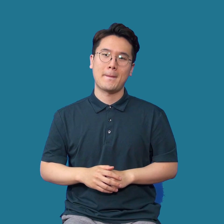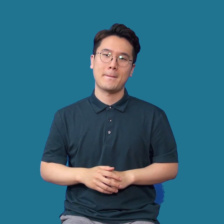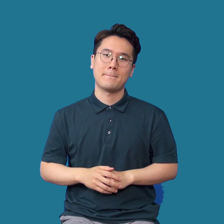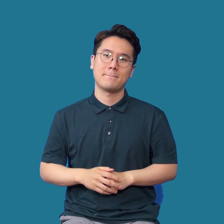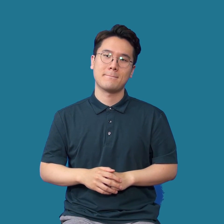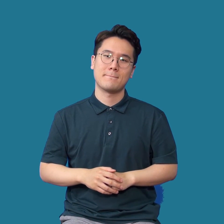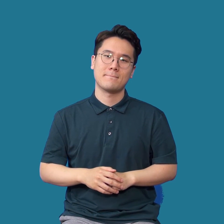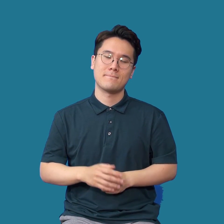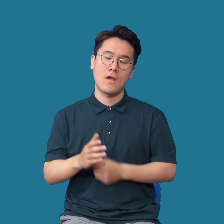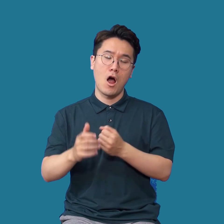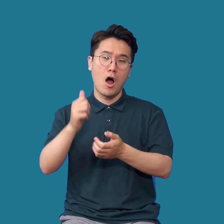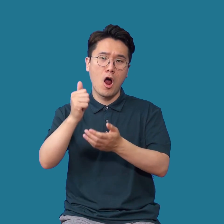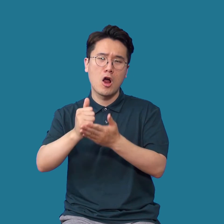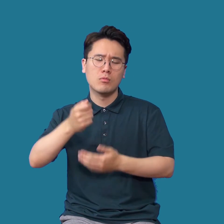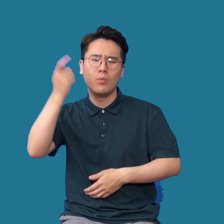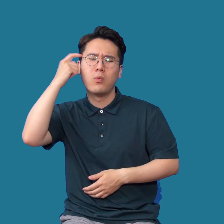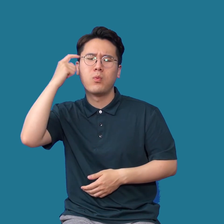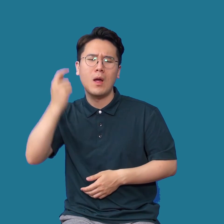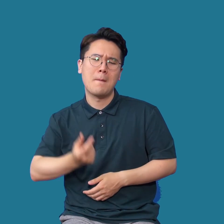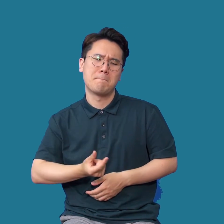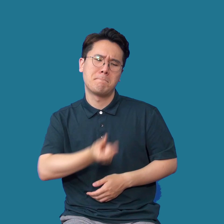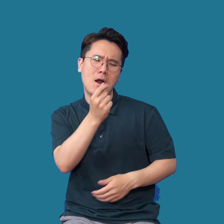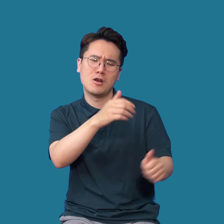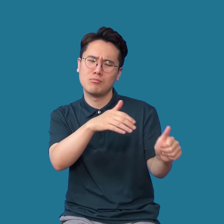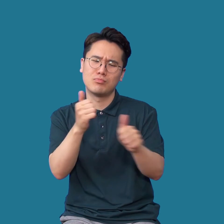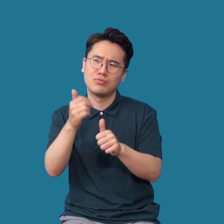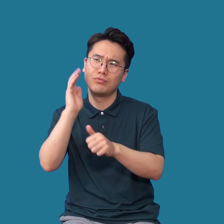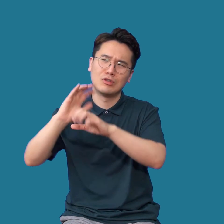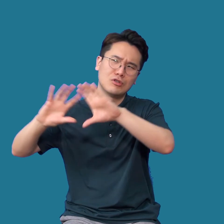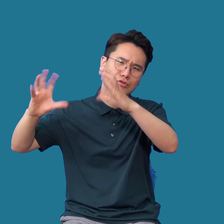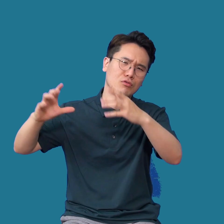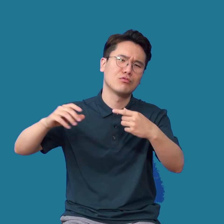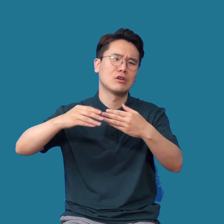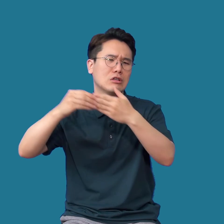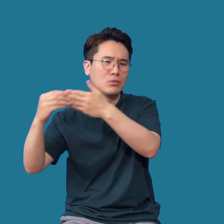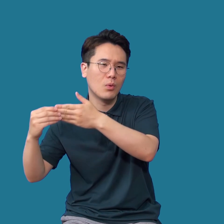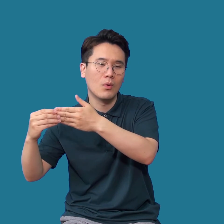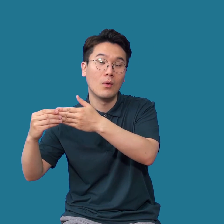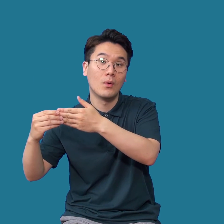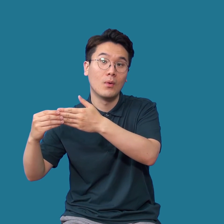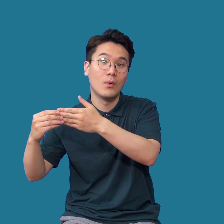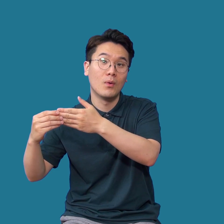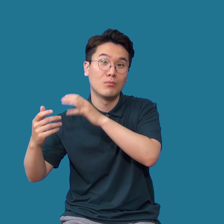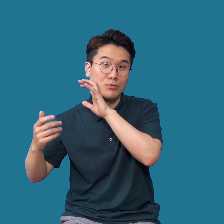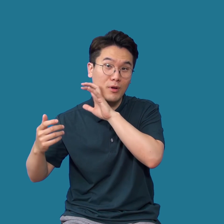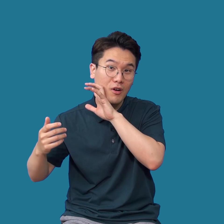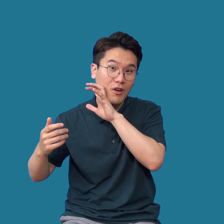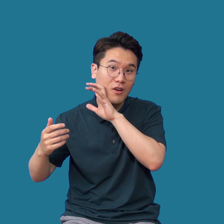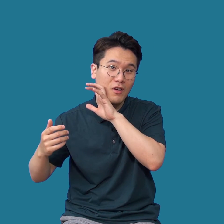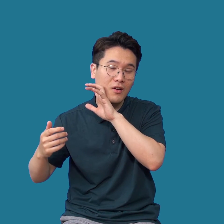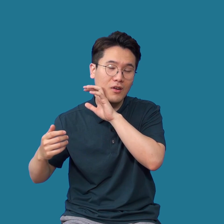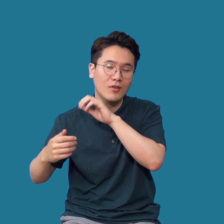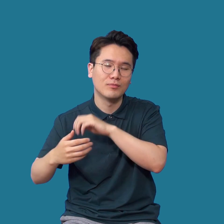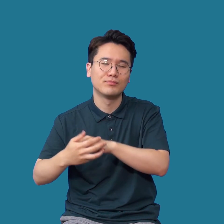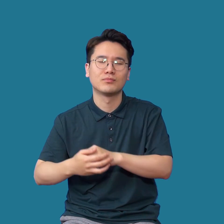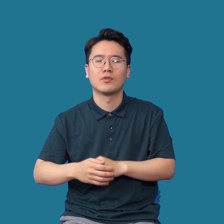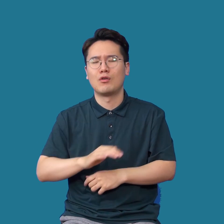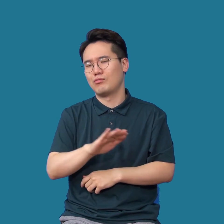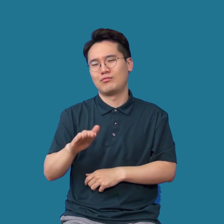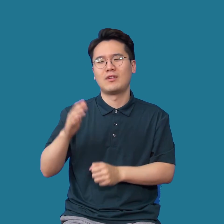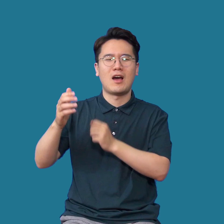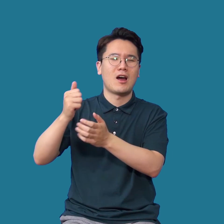하나님이 왜 그렇게 빨리 데려가셨느냐고 그러십니까? 그 하나님의 섭리를 우리는 잘 모릅니다.